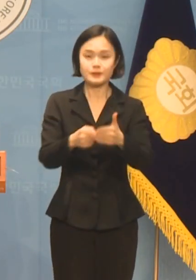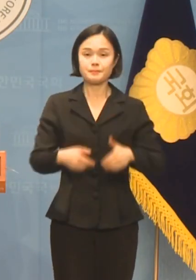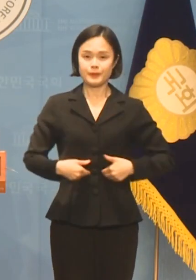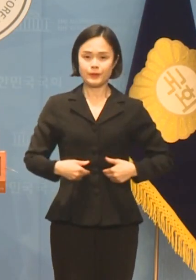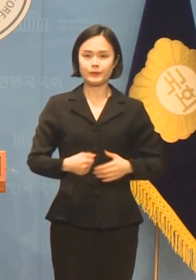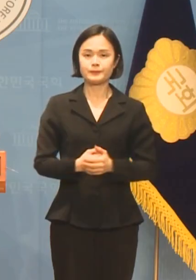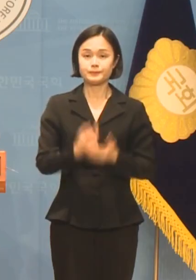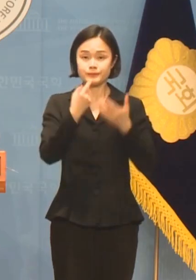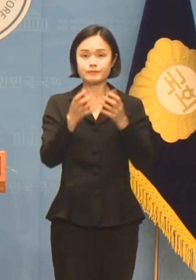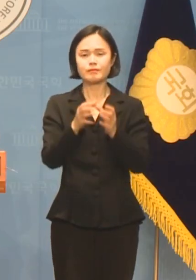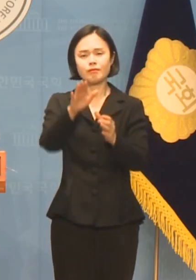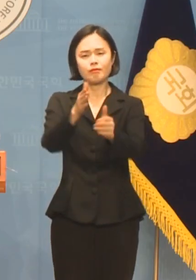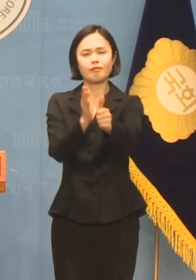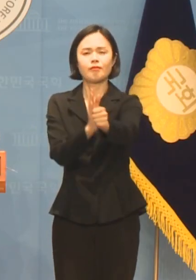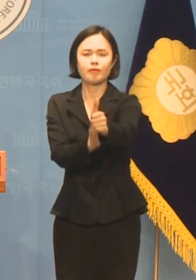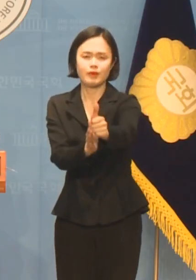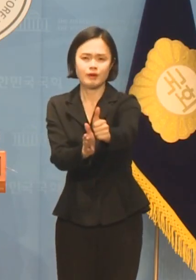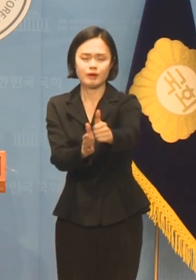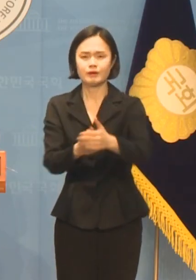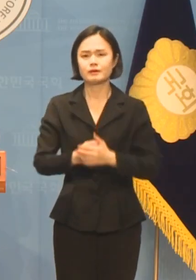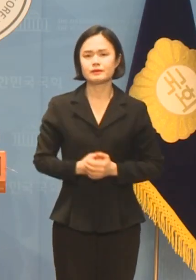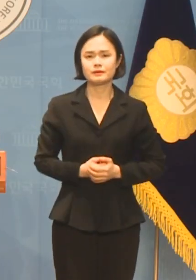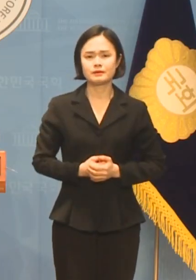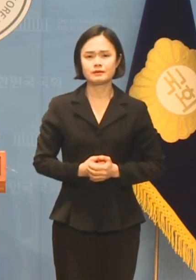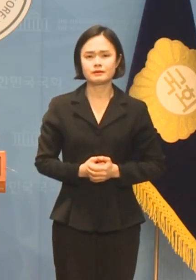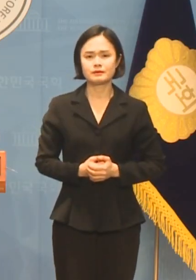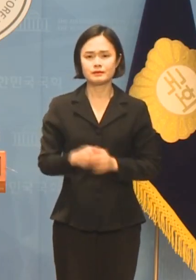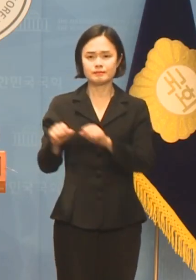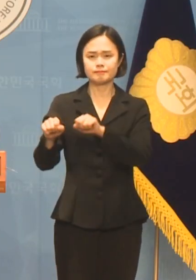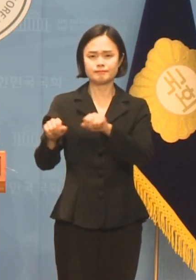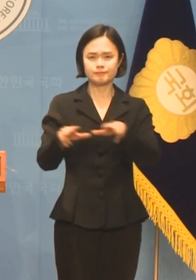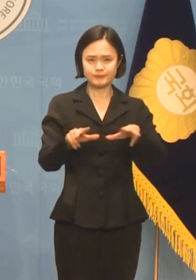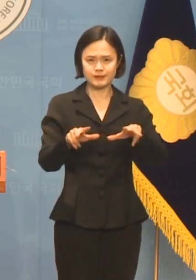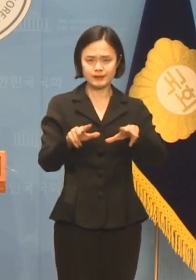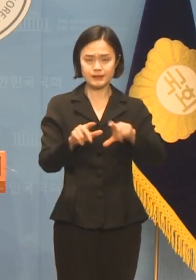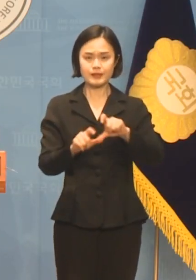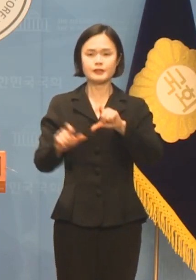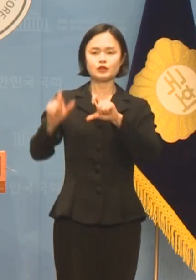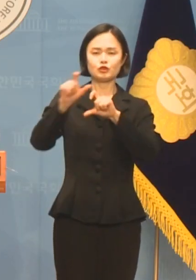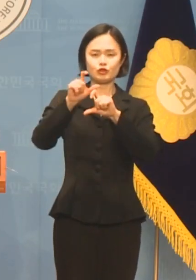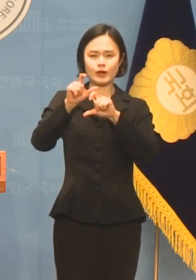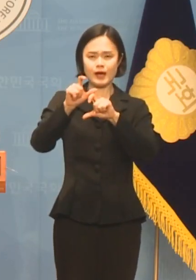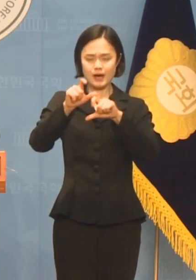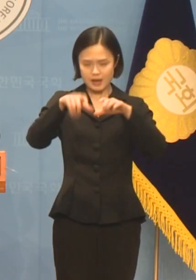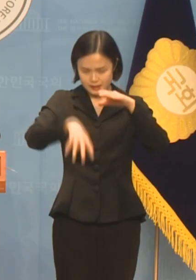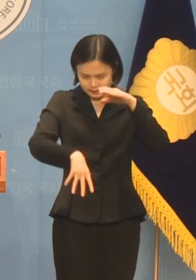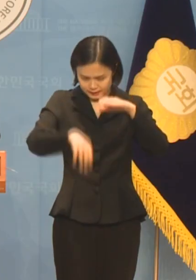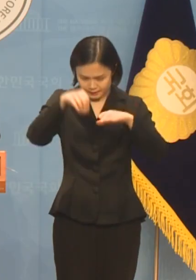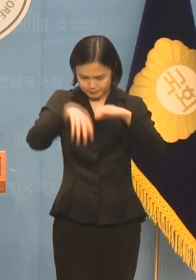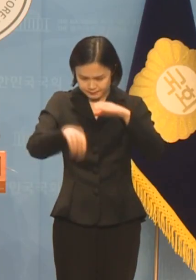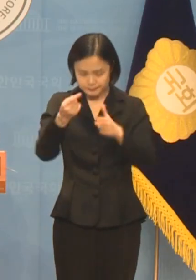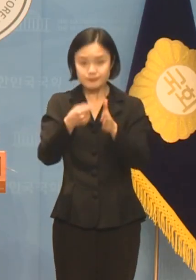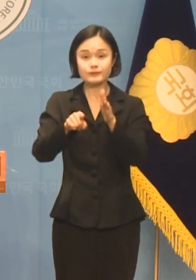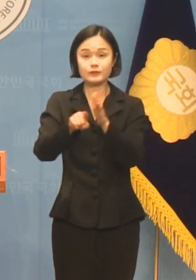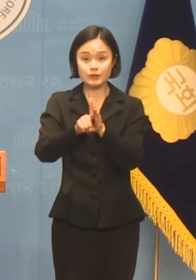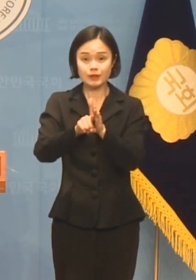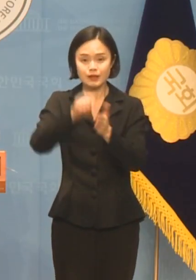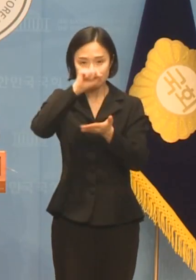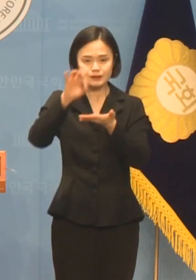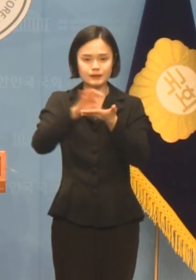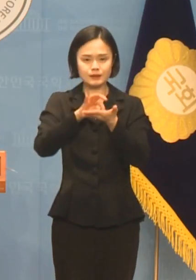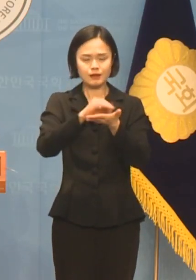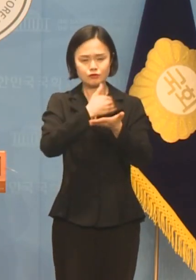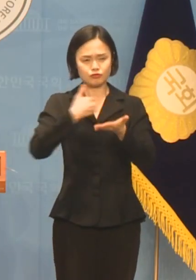더불어민주당에 호소합니다. 즉각 추가 탐사를 위한 안정적인 예산 확보에 협력해